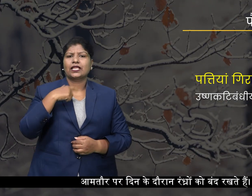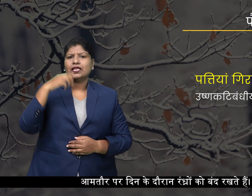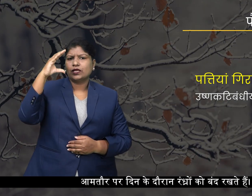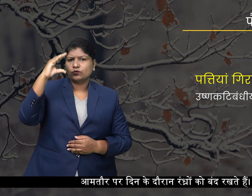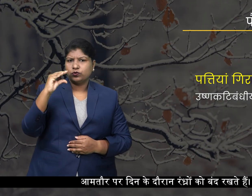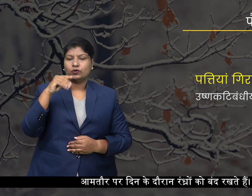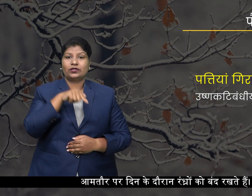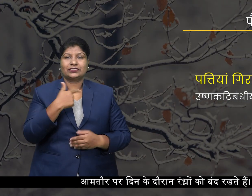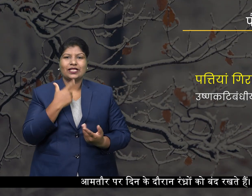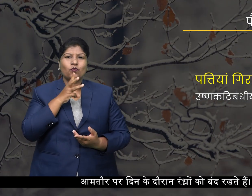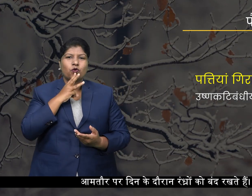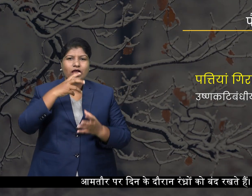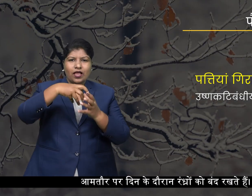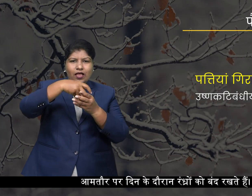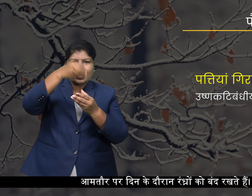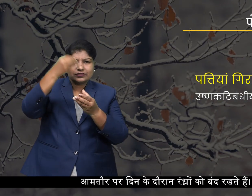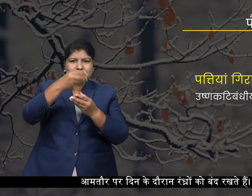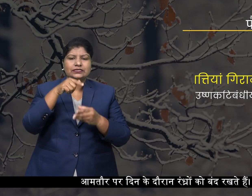को बंद रखते हैं।